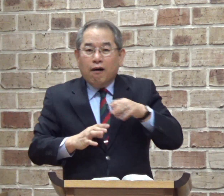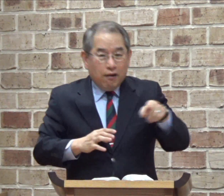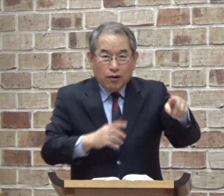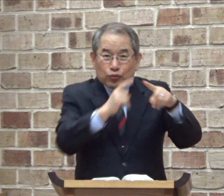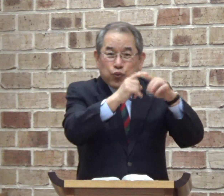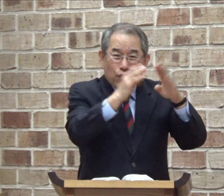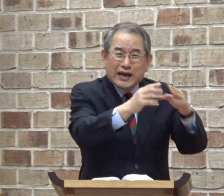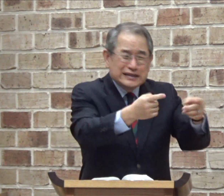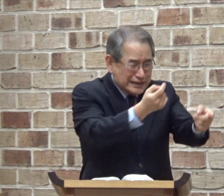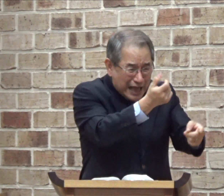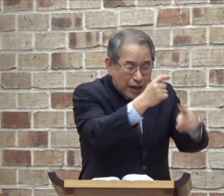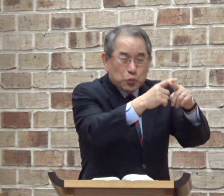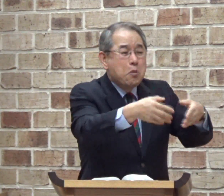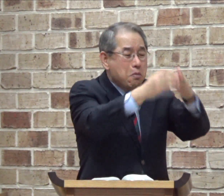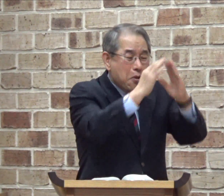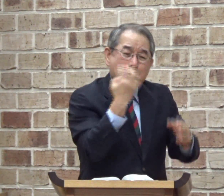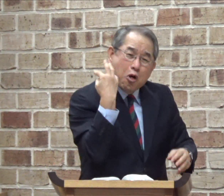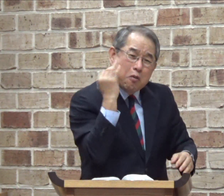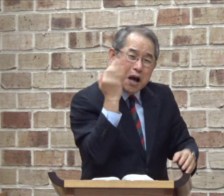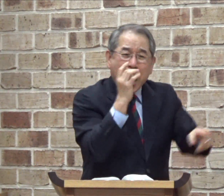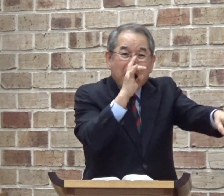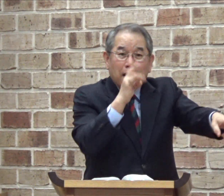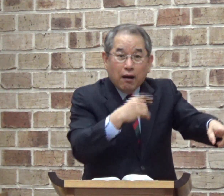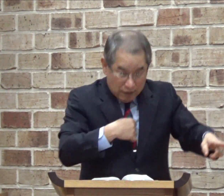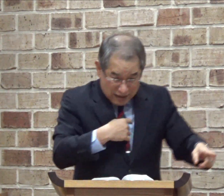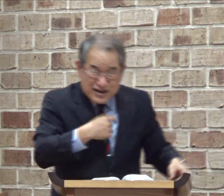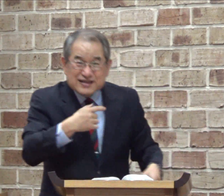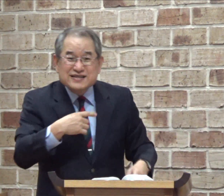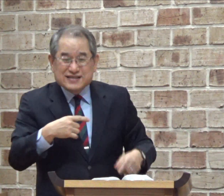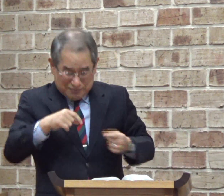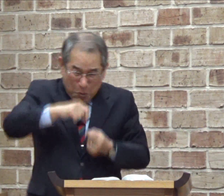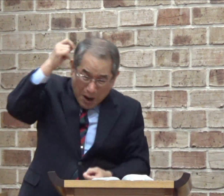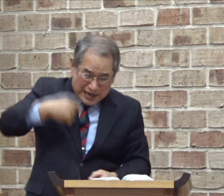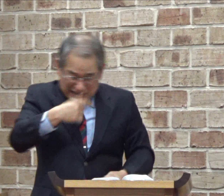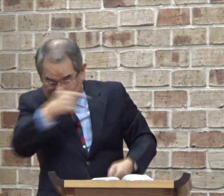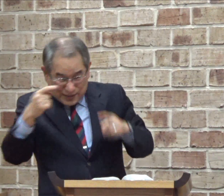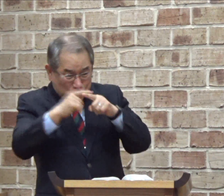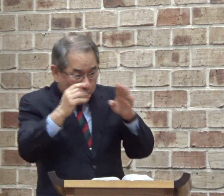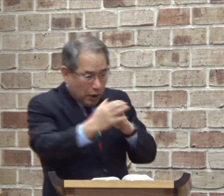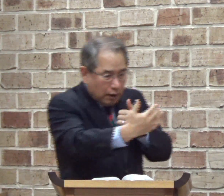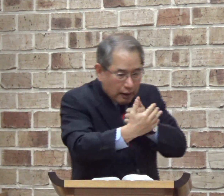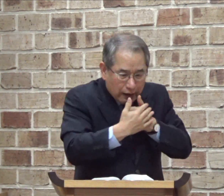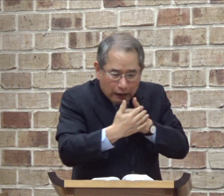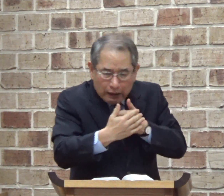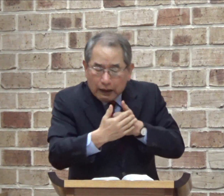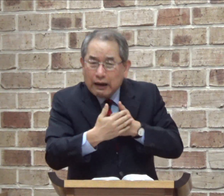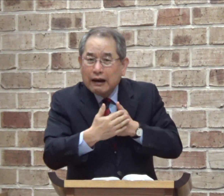작은 교회이지만 오래된 교회가 어렵다는 소식을 듣고 돕는 모습에 감동을 받았다는 것입니다.